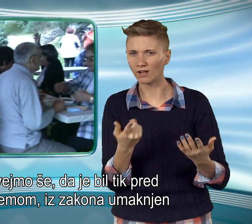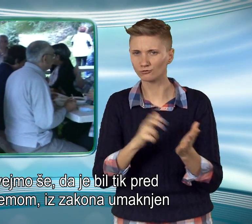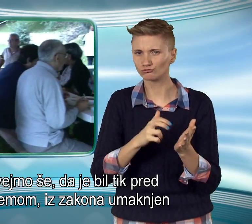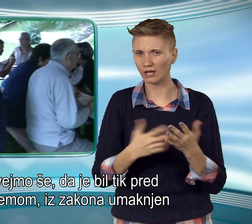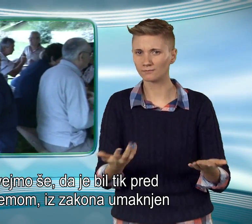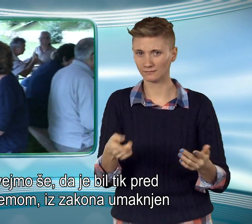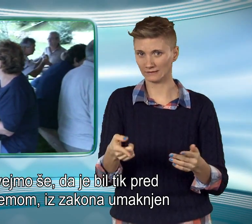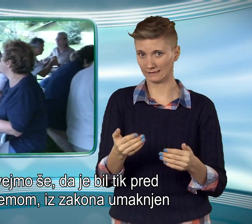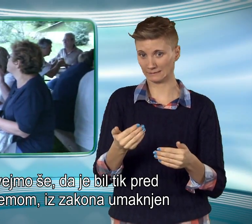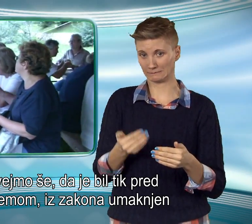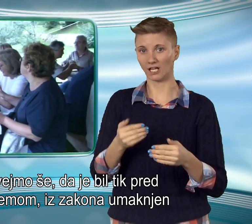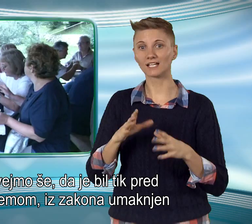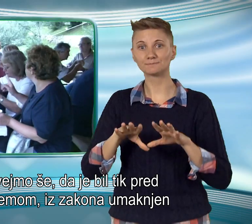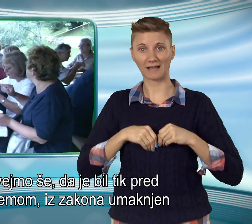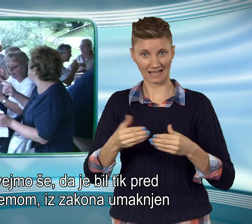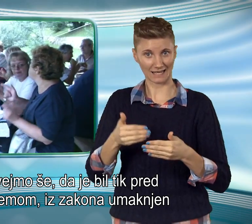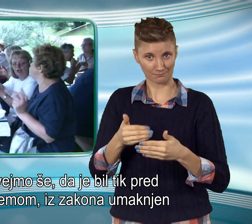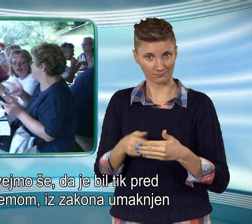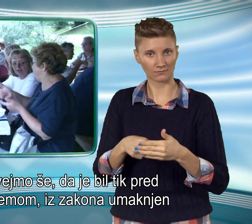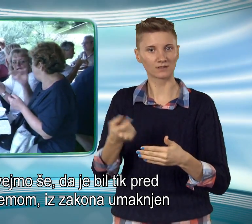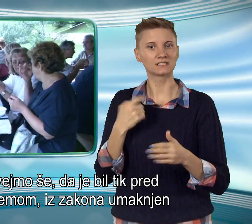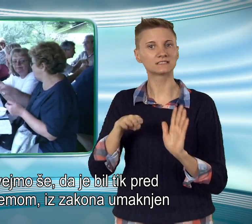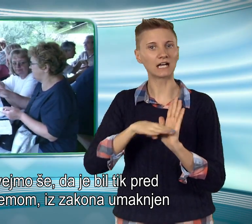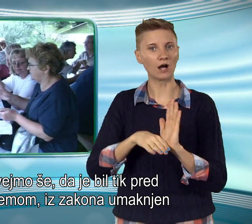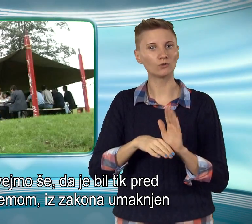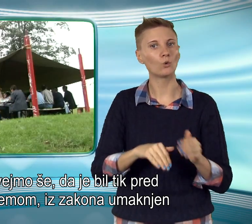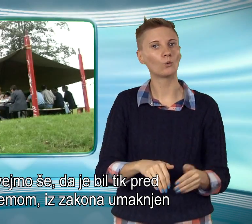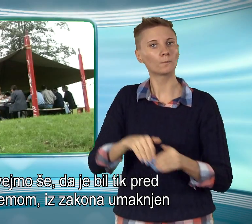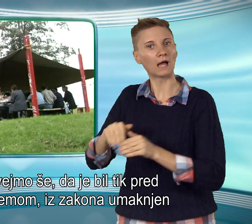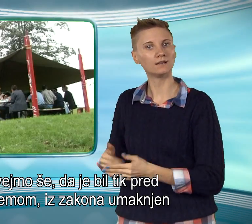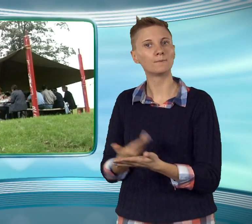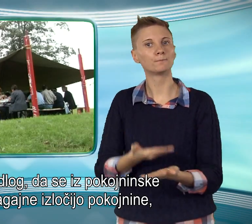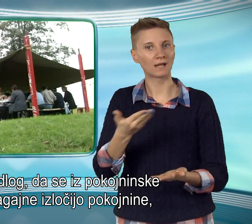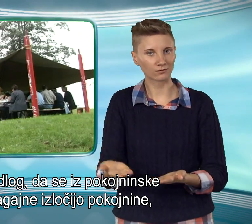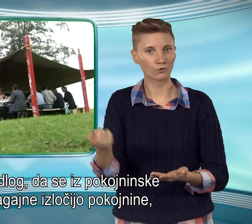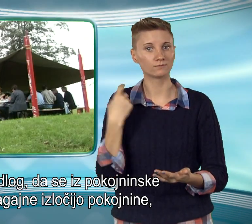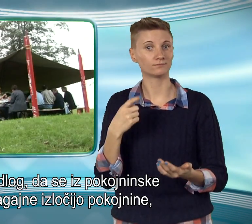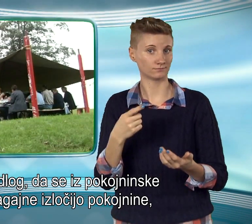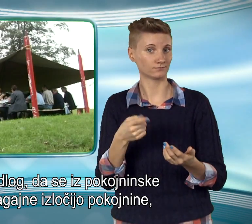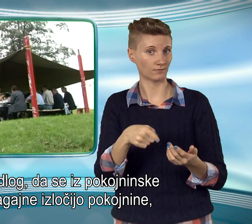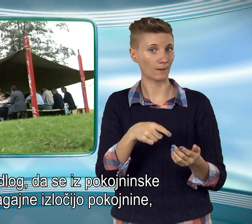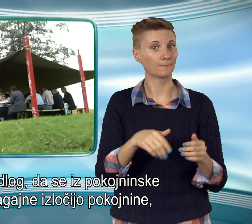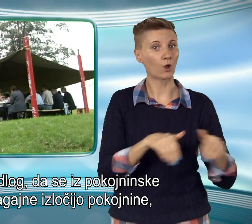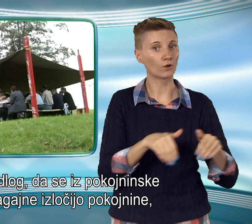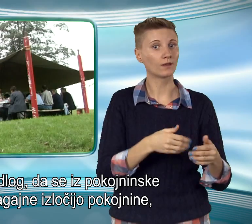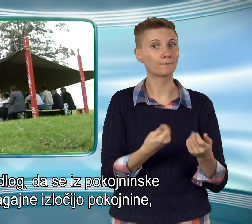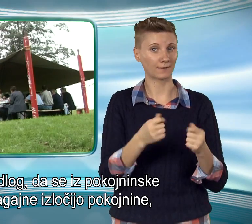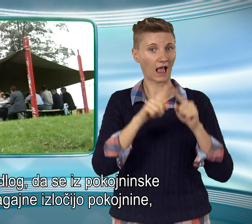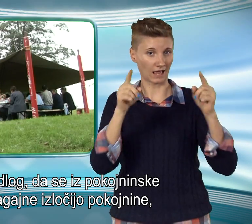Povejmo še, da je bil tik pred sprejemom iz zakona umaknjen predlog, da se iz pokojninske blagajne izločijo pokojnine, ki so